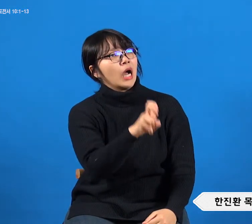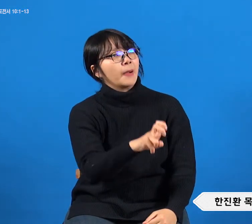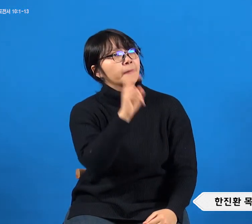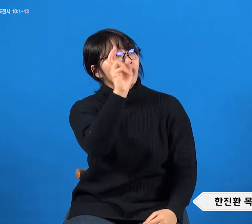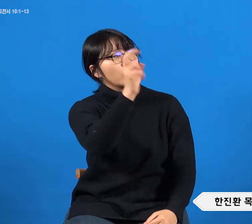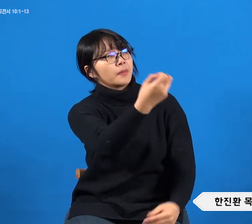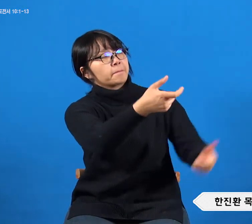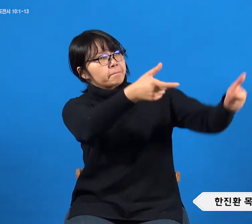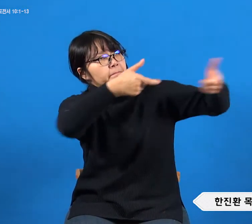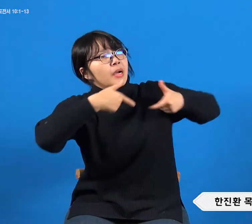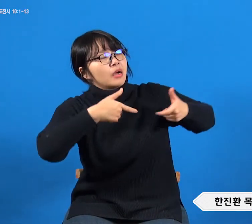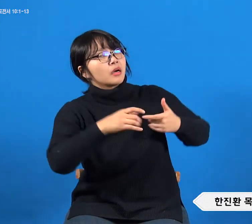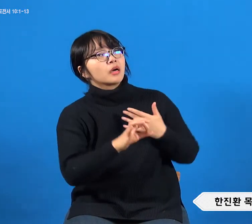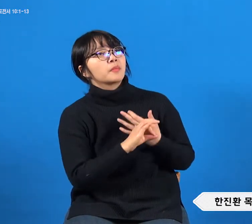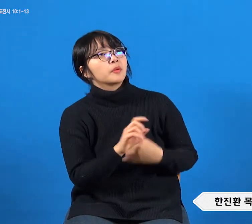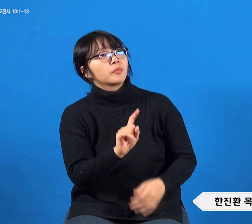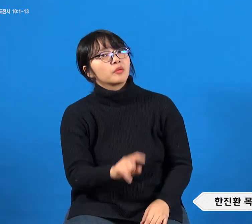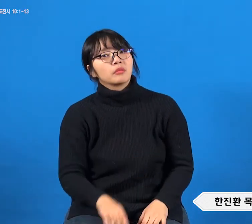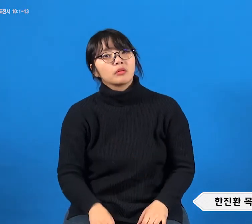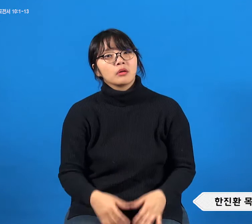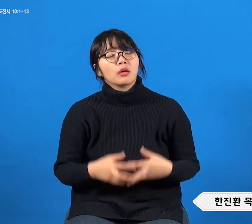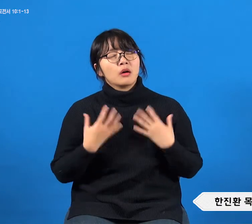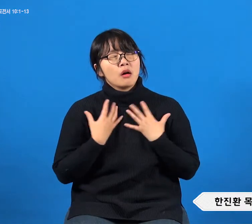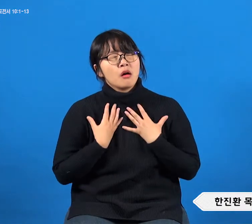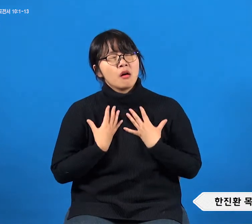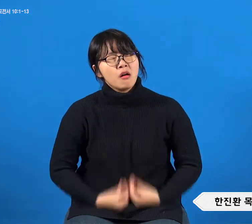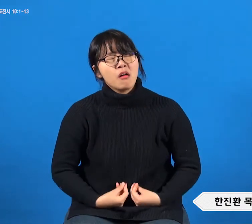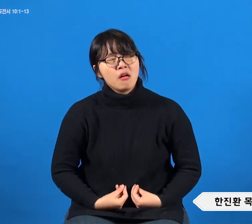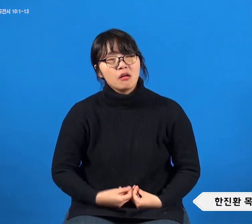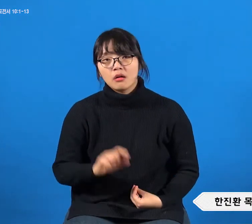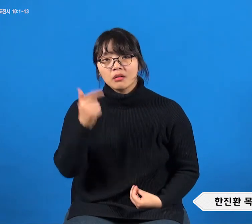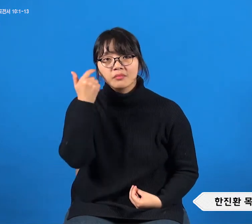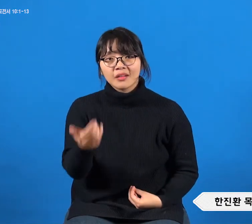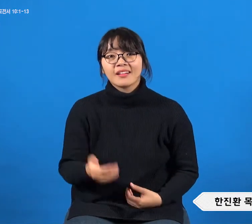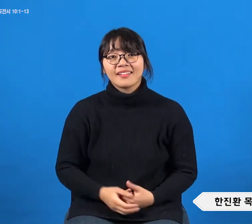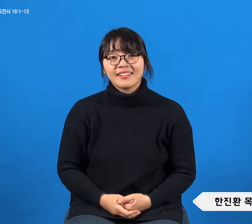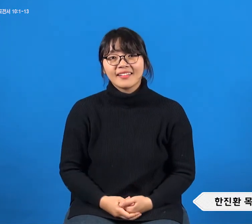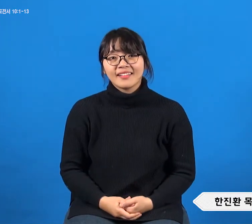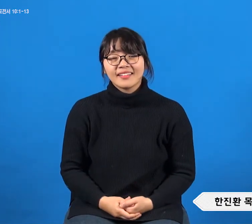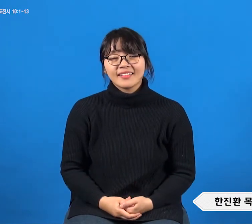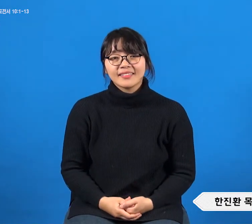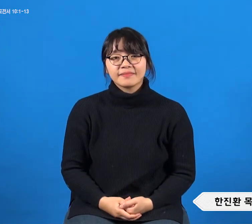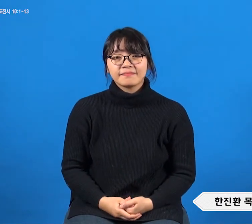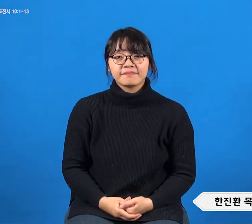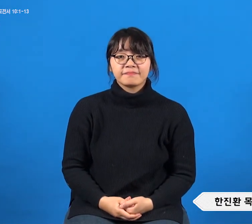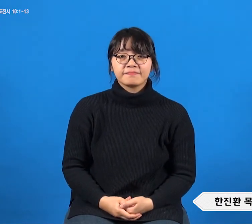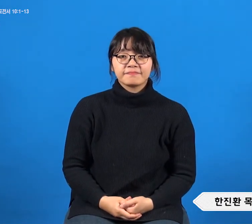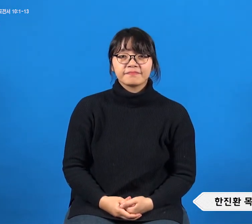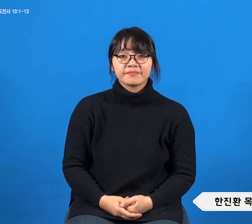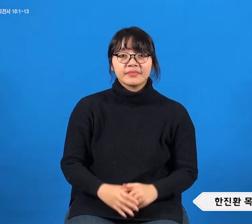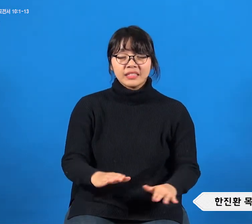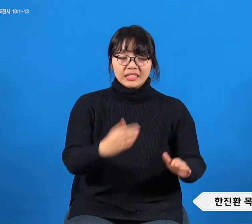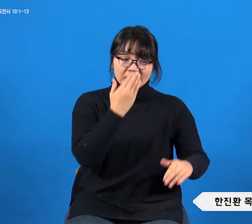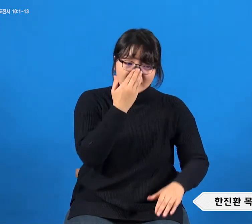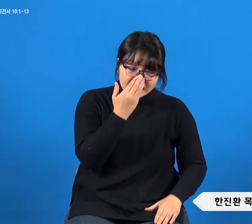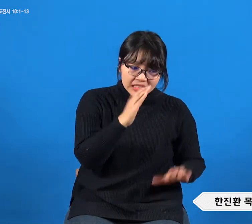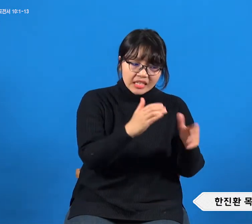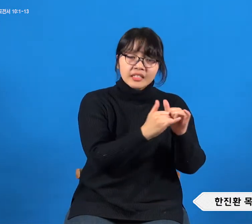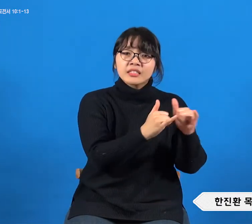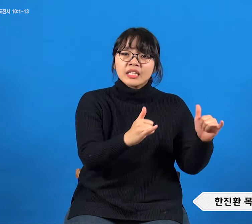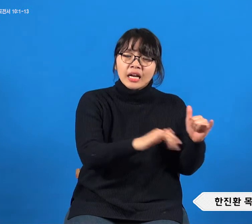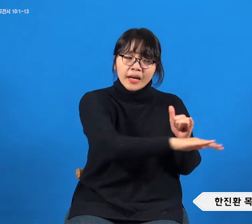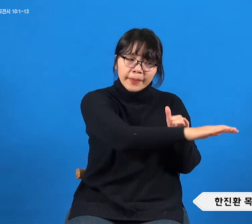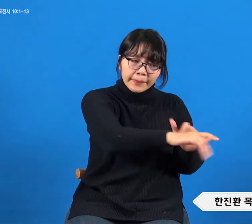암인지도 모르겠습니다 하면 그 순간에 눈앞이 캄캄해지지 않겠습니까? 그 백성들 모습이